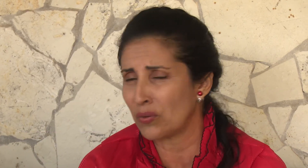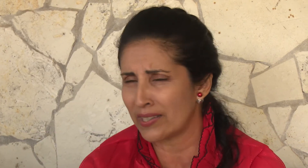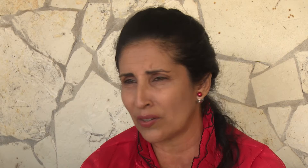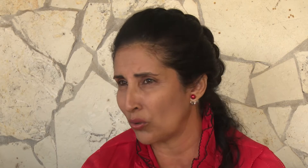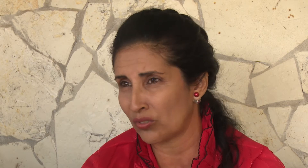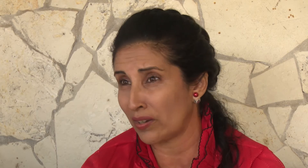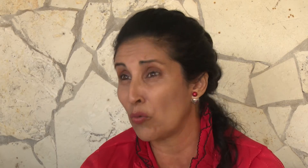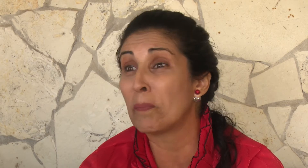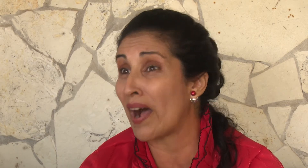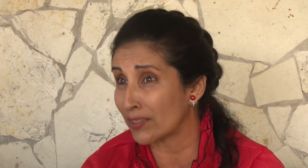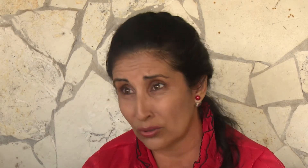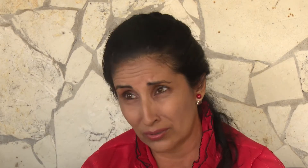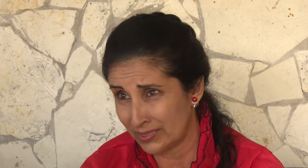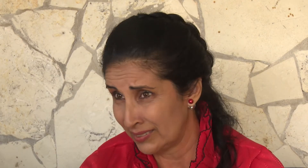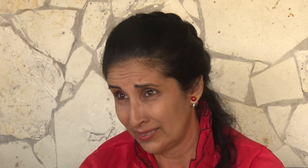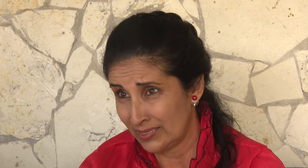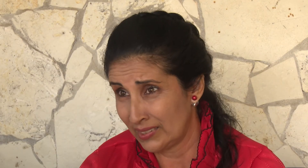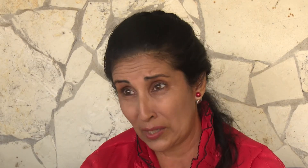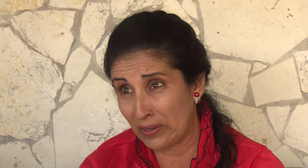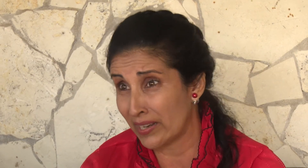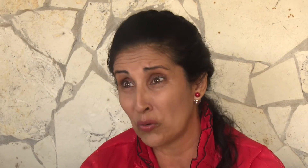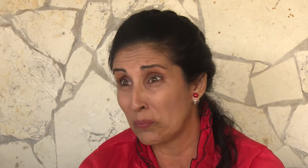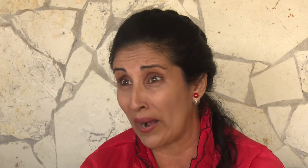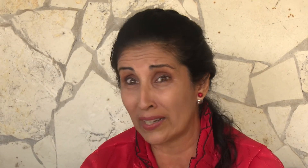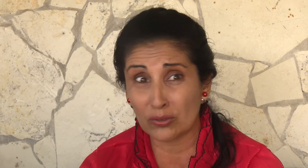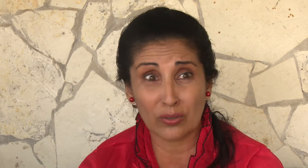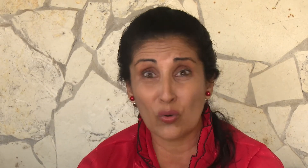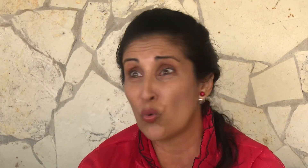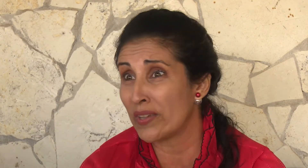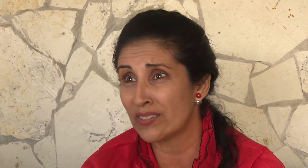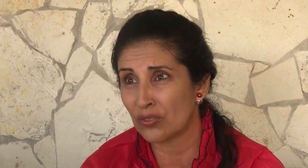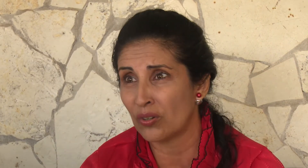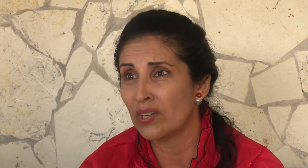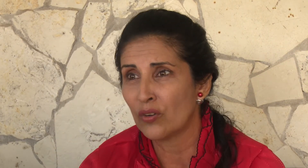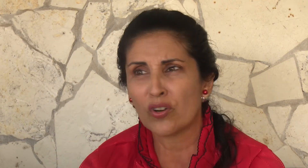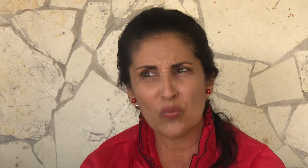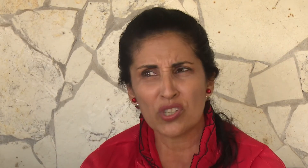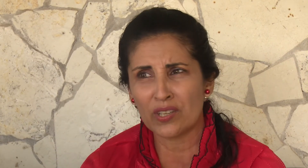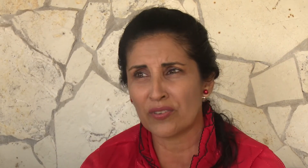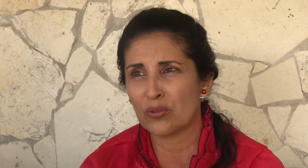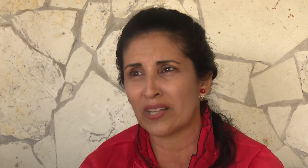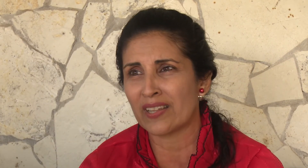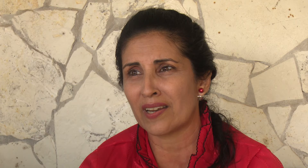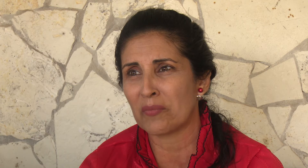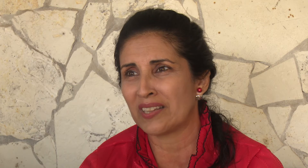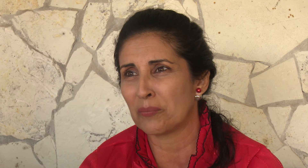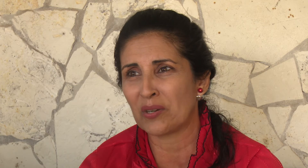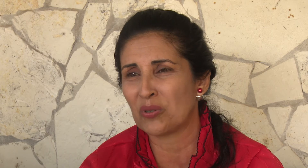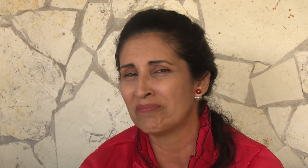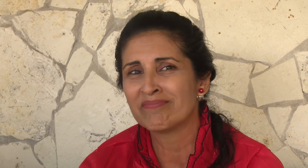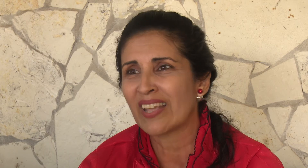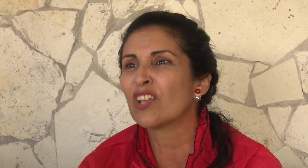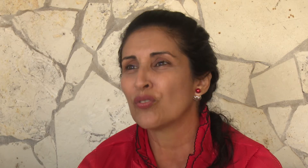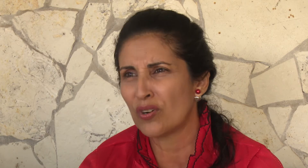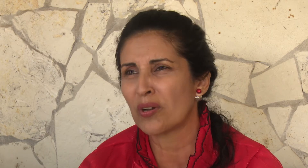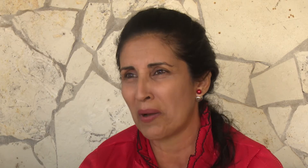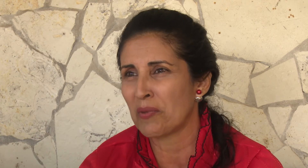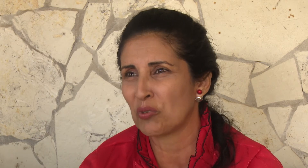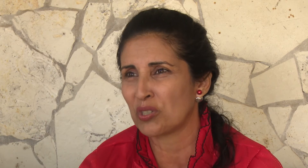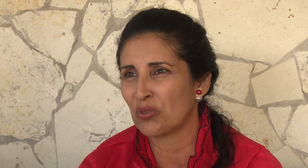cualquier cosa, en un parto, intervenir en un parto, en un juicio, fueron muchas dificultades realmente, pero eso fue lo que más me motivó,